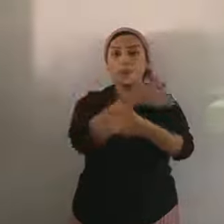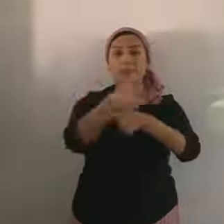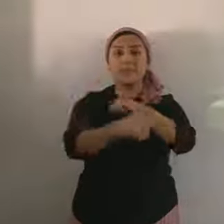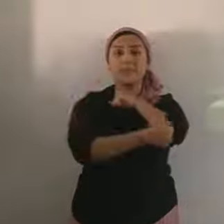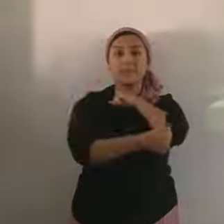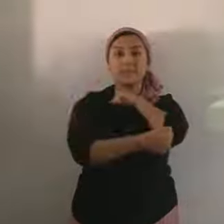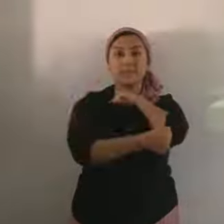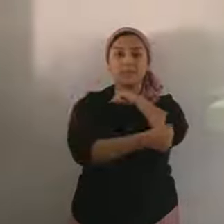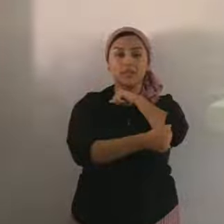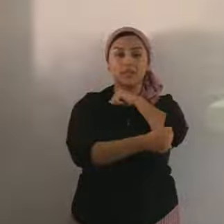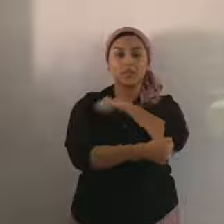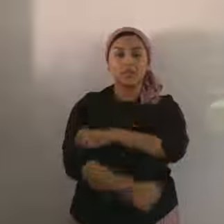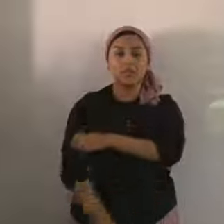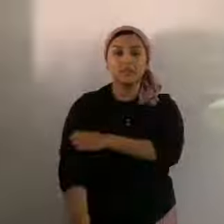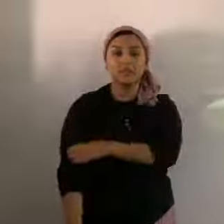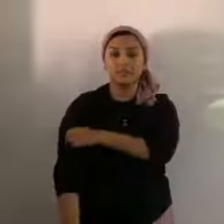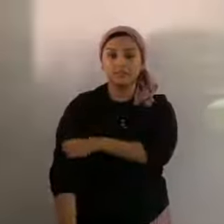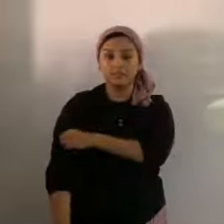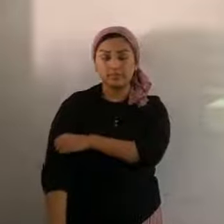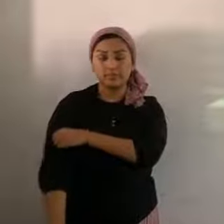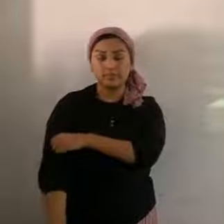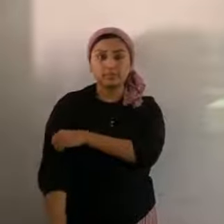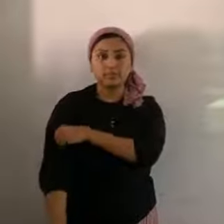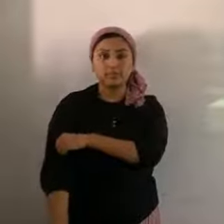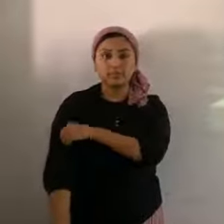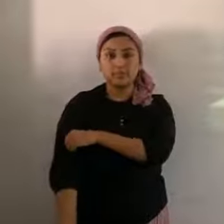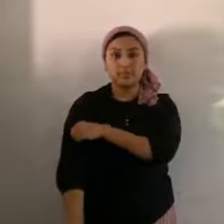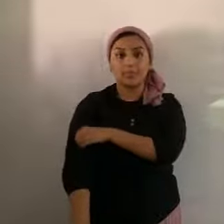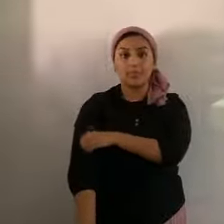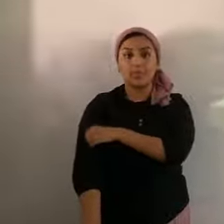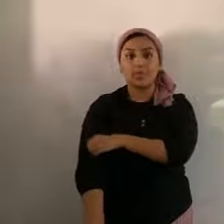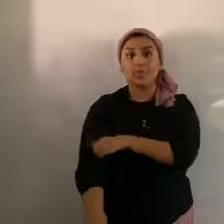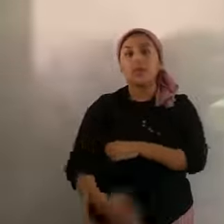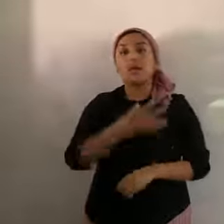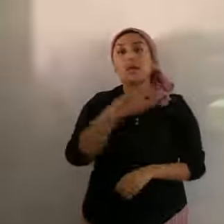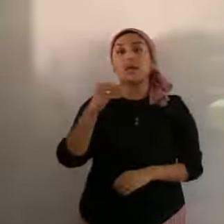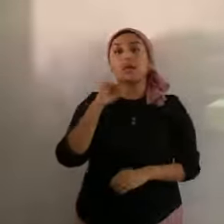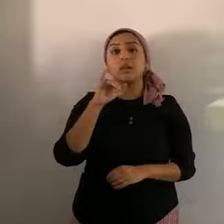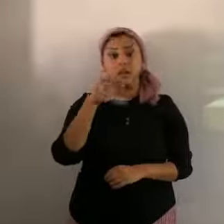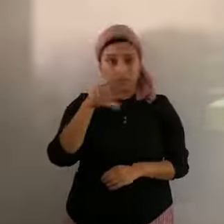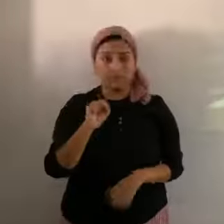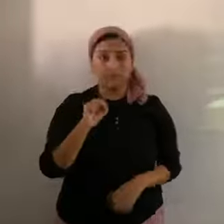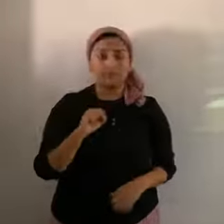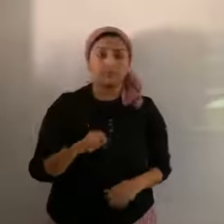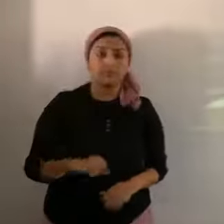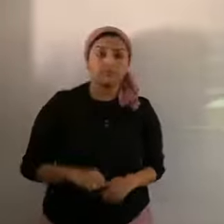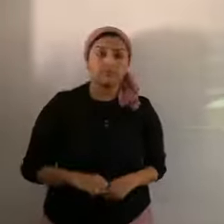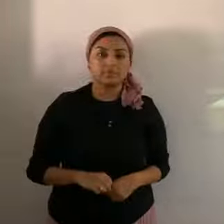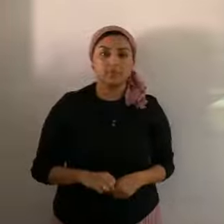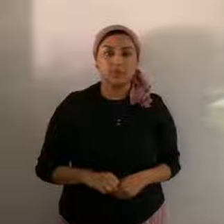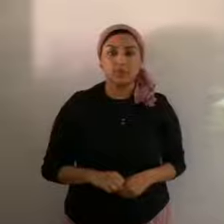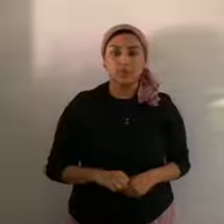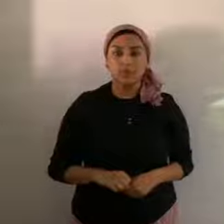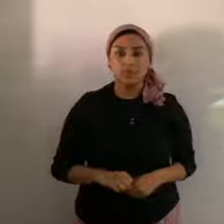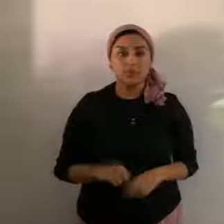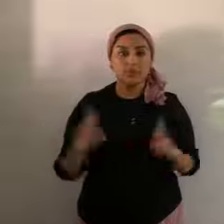Era una época de pre-Pesaj. Y ciertamente, lógico, era